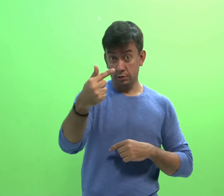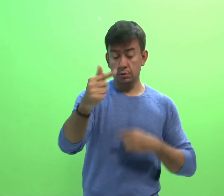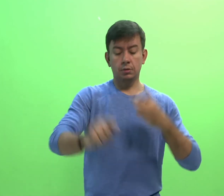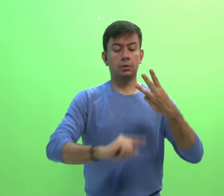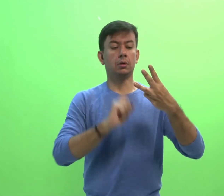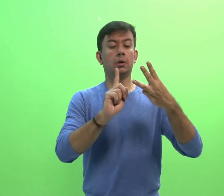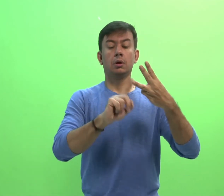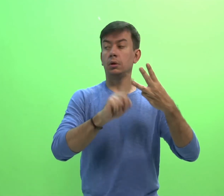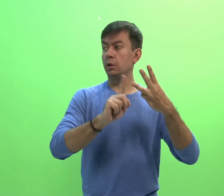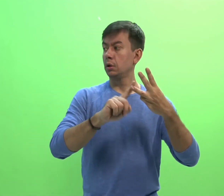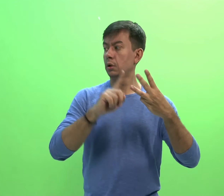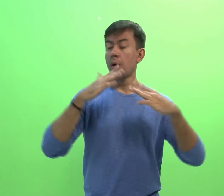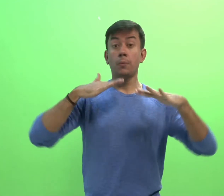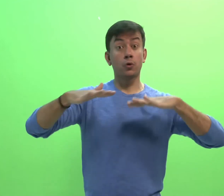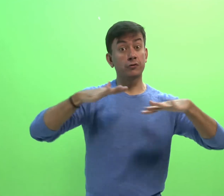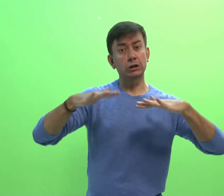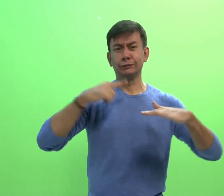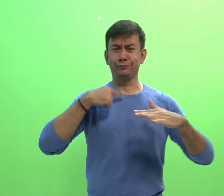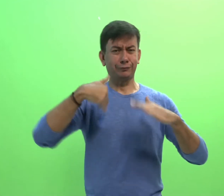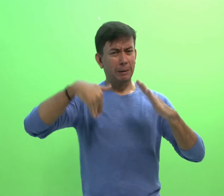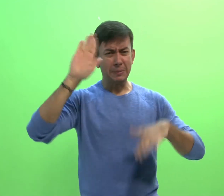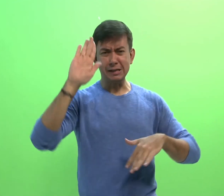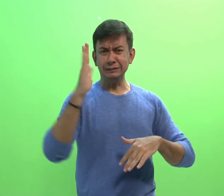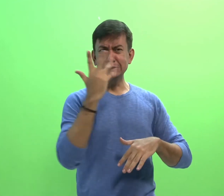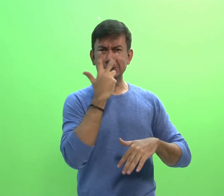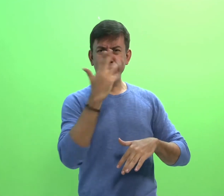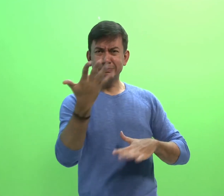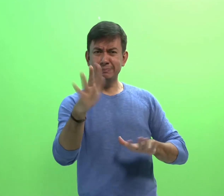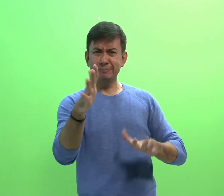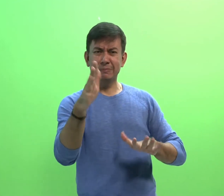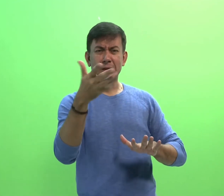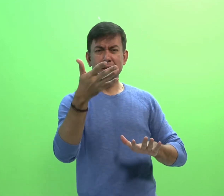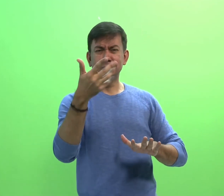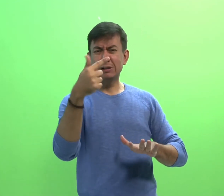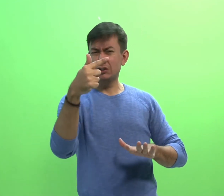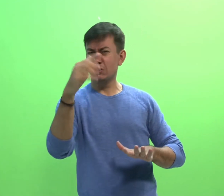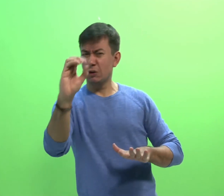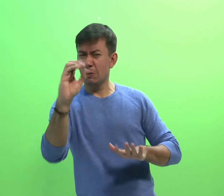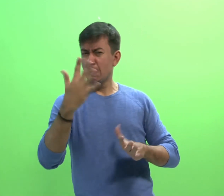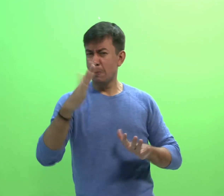ao movimento, eu acredito que seja mais de 70 movimentos.